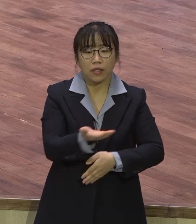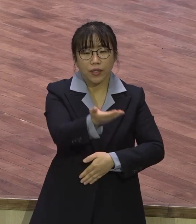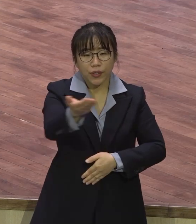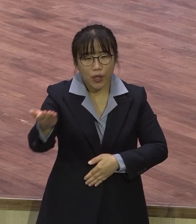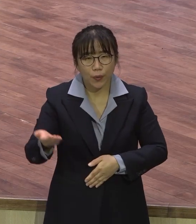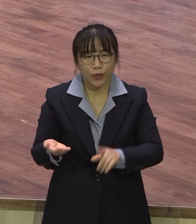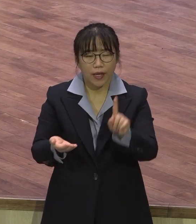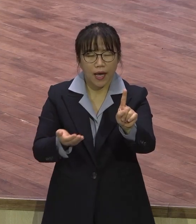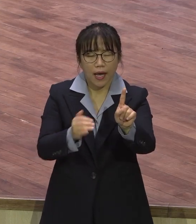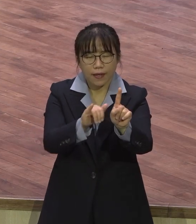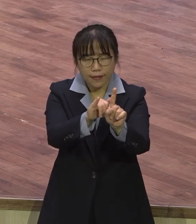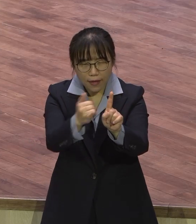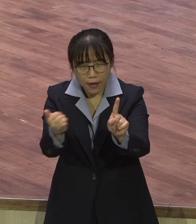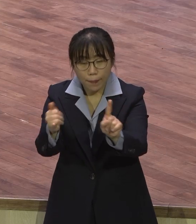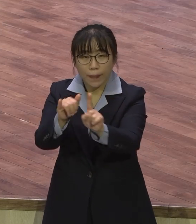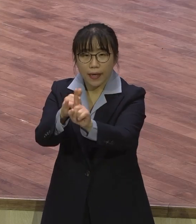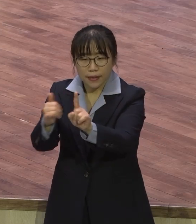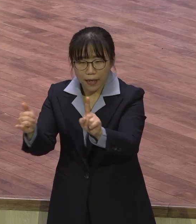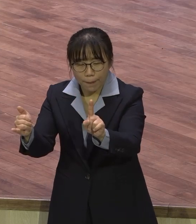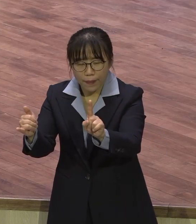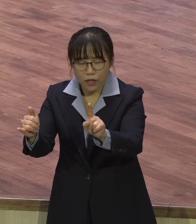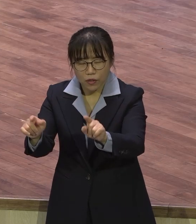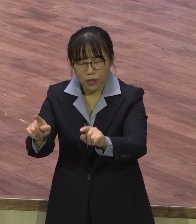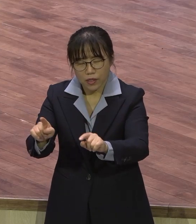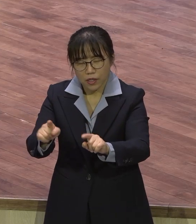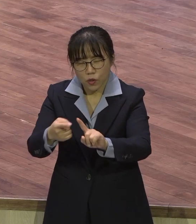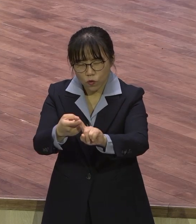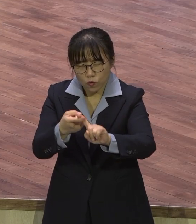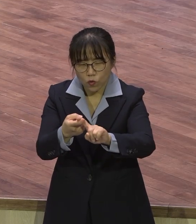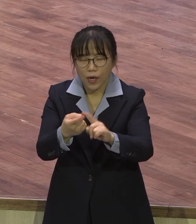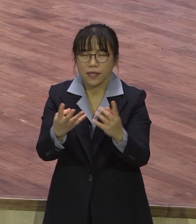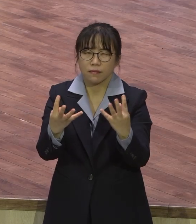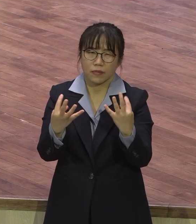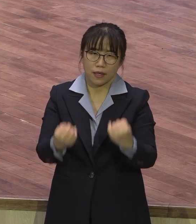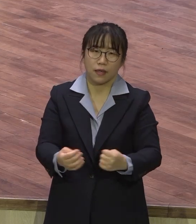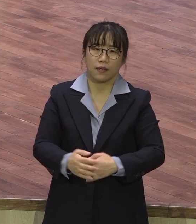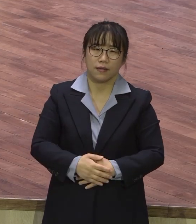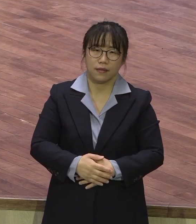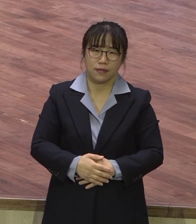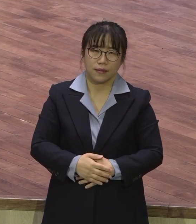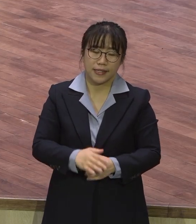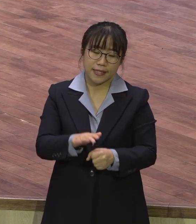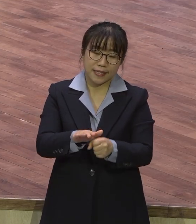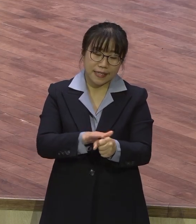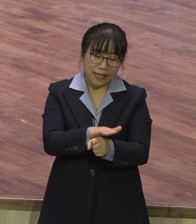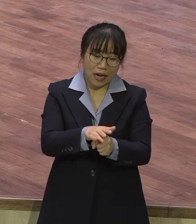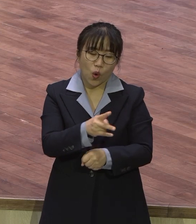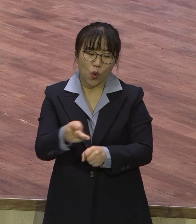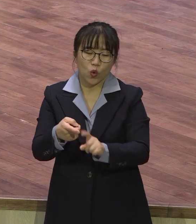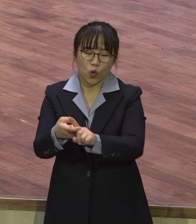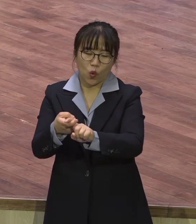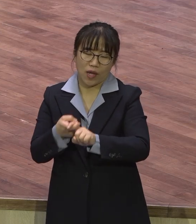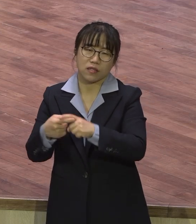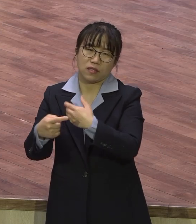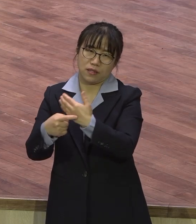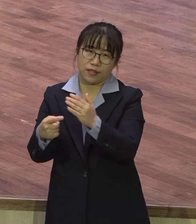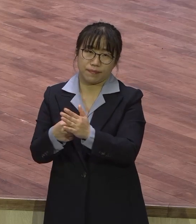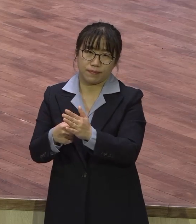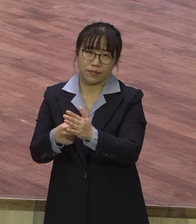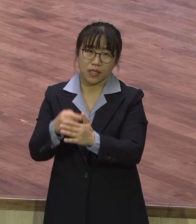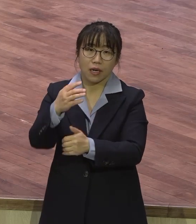한 사람에 대한 최고의 관심을 가지고 있어요 사랑은 관심이에요 관심과